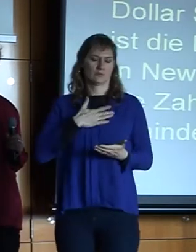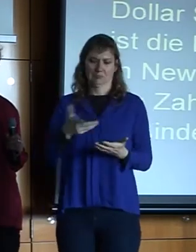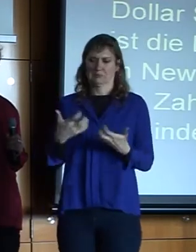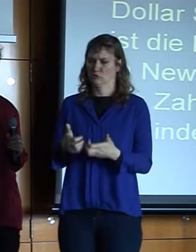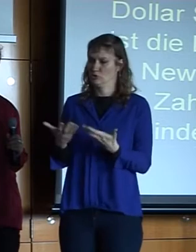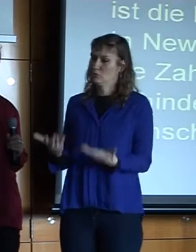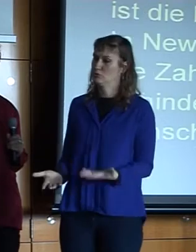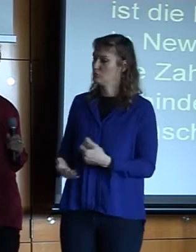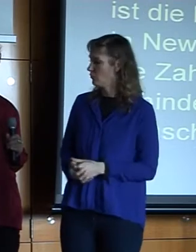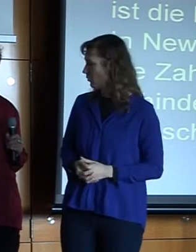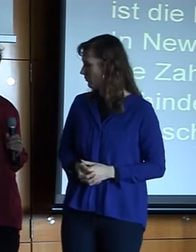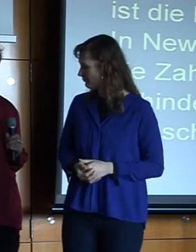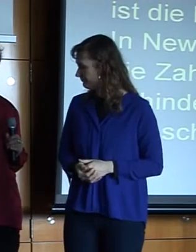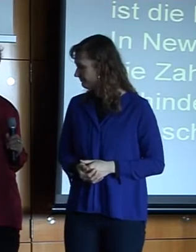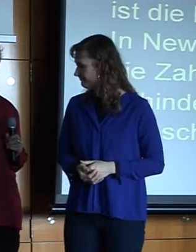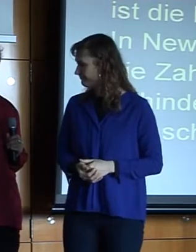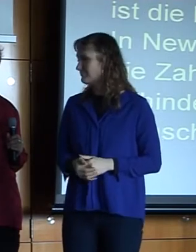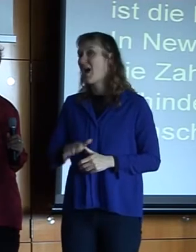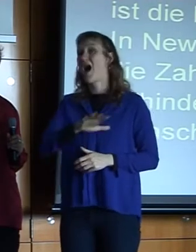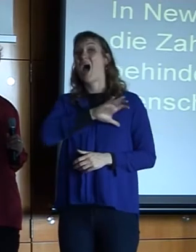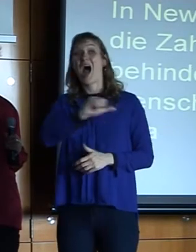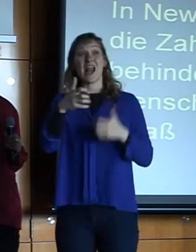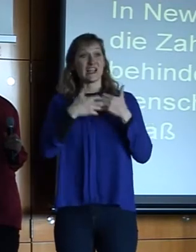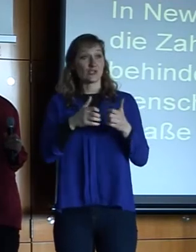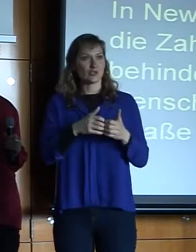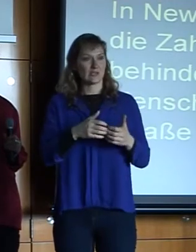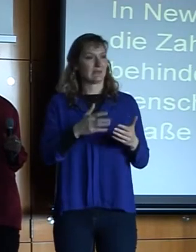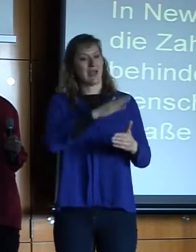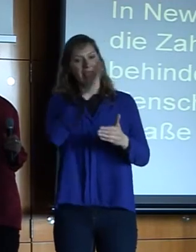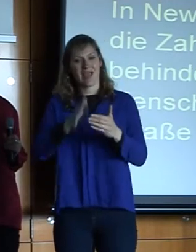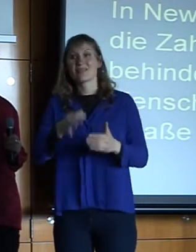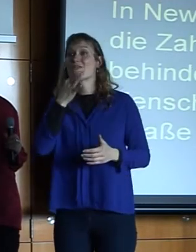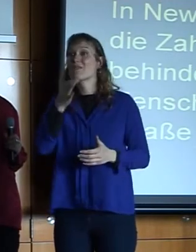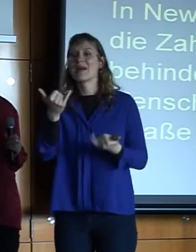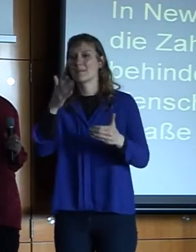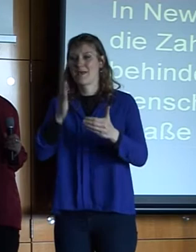Geschichte. Im Grunde genommen enden alle bei derselben Frage, nämlich